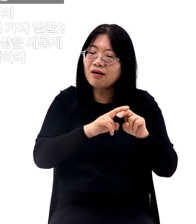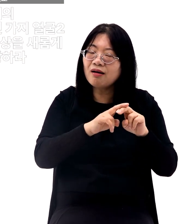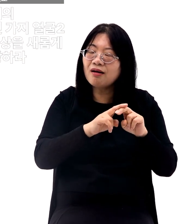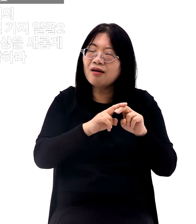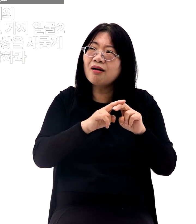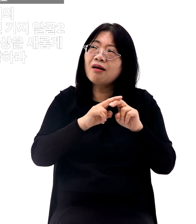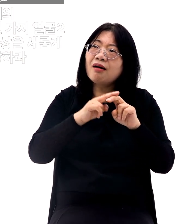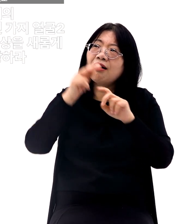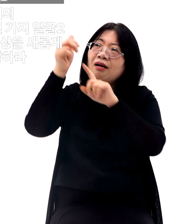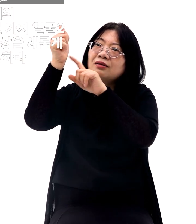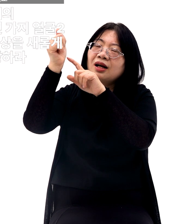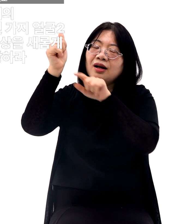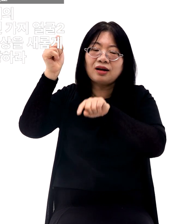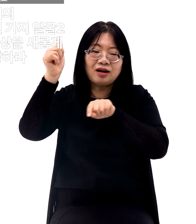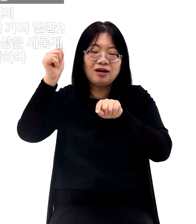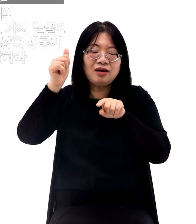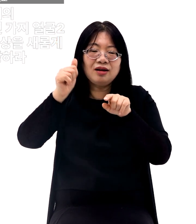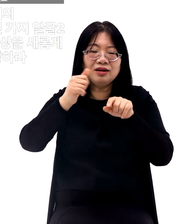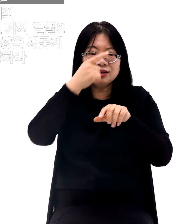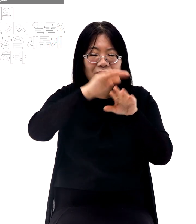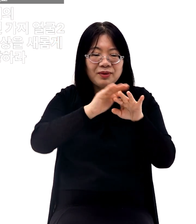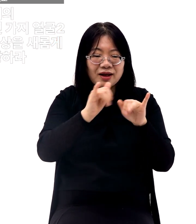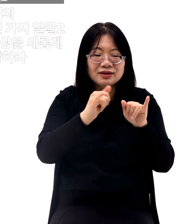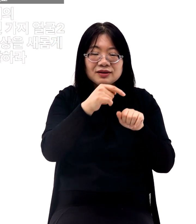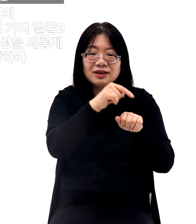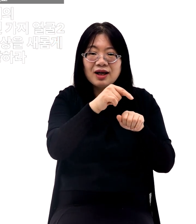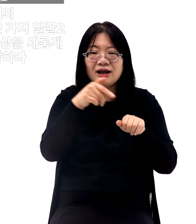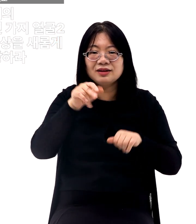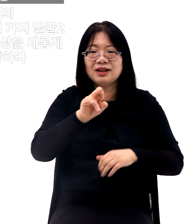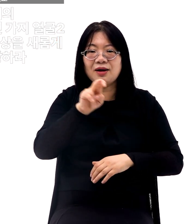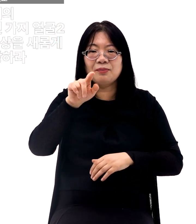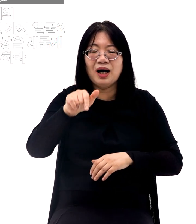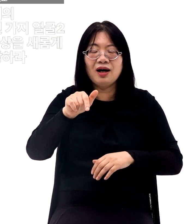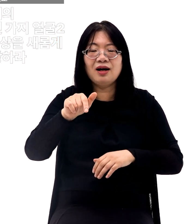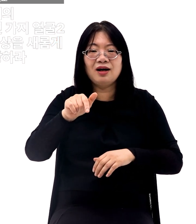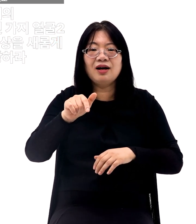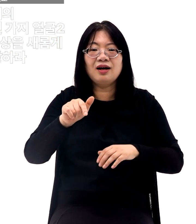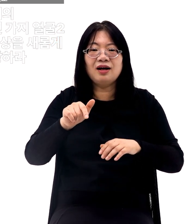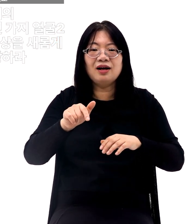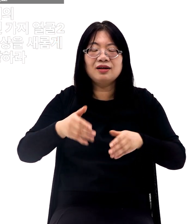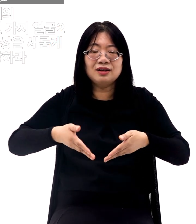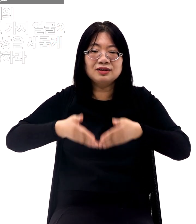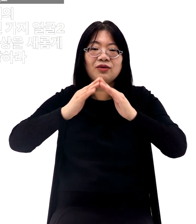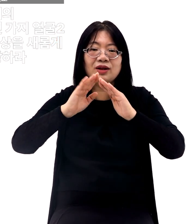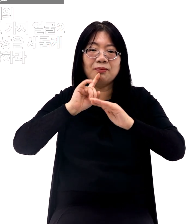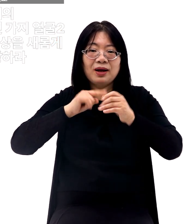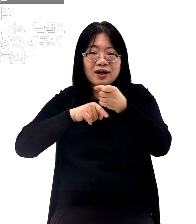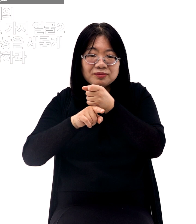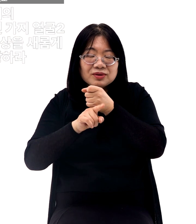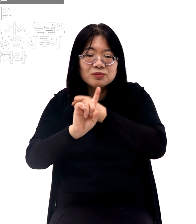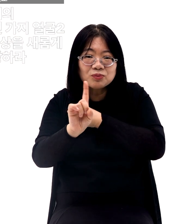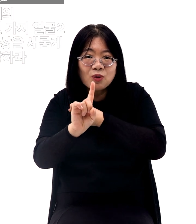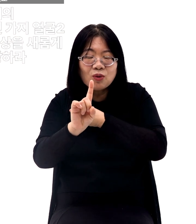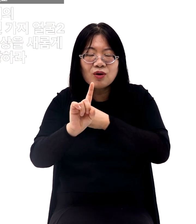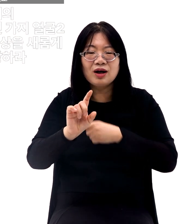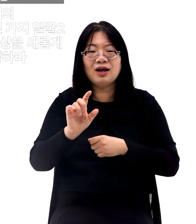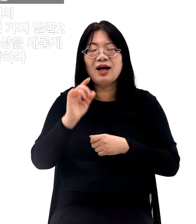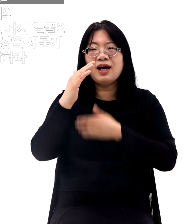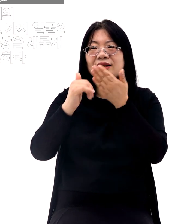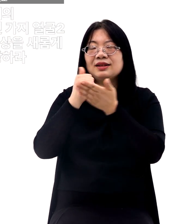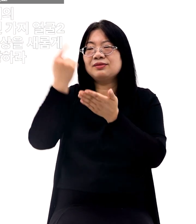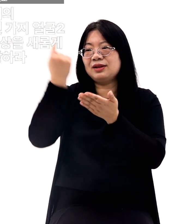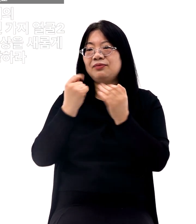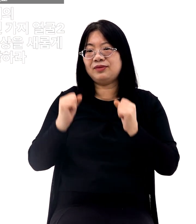이가 그들 위해 뭘 쳐요? 장막을 친다는 말은 임재를 얘기합니다. 그러니까 예배의 순간은